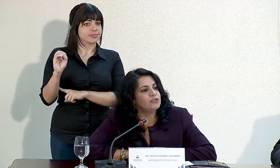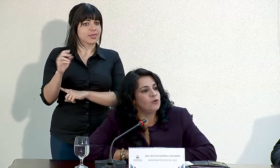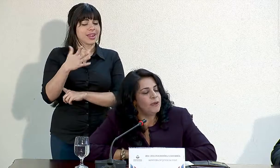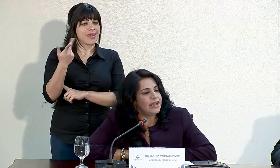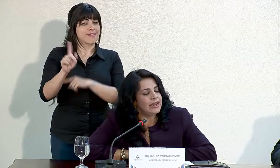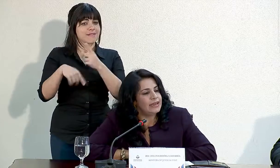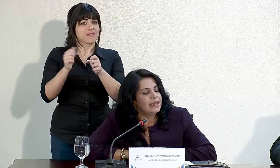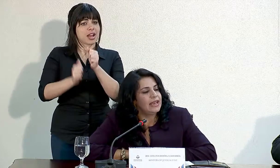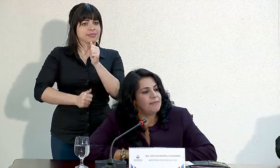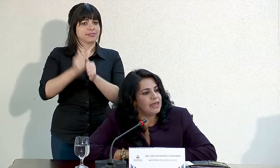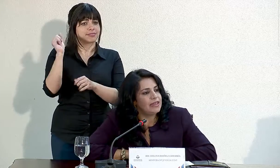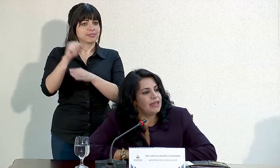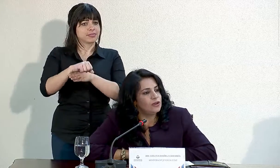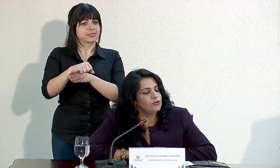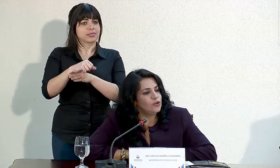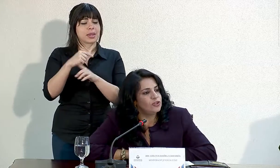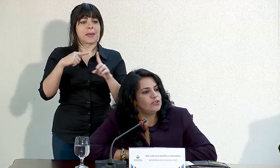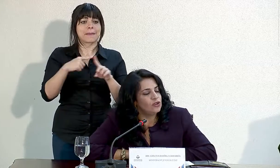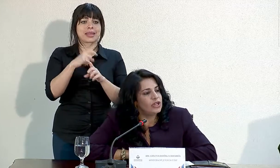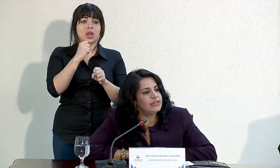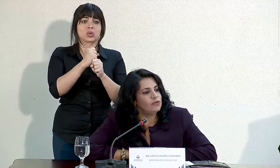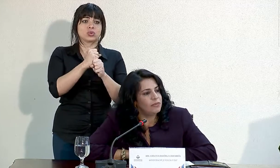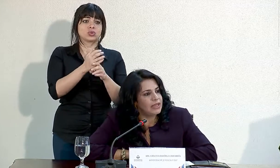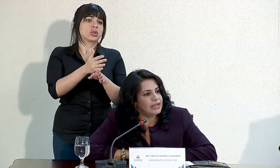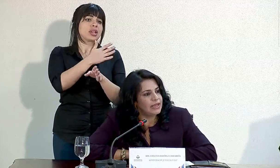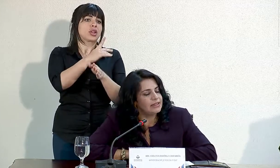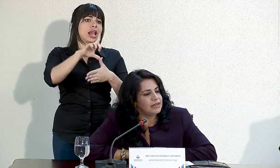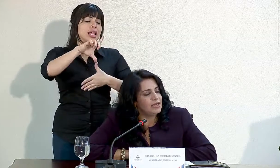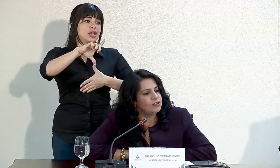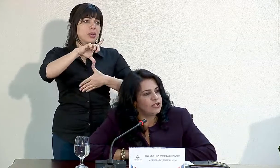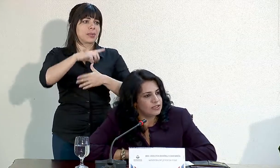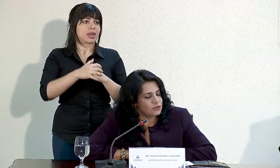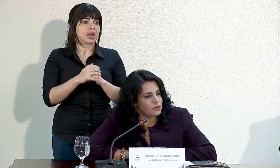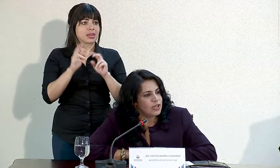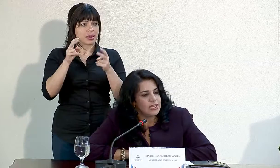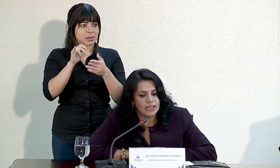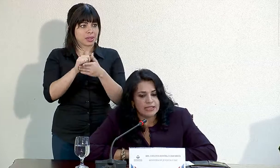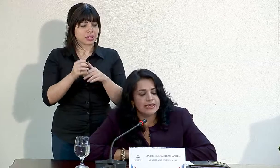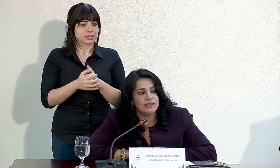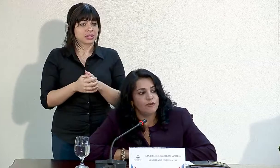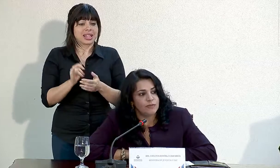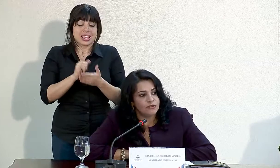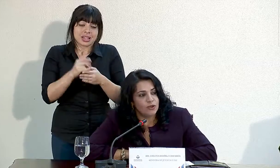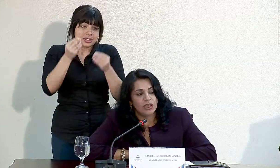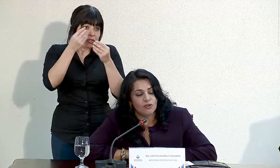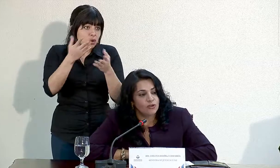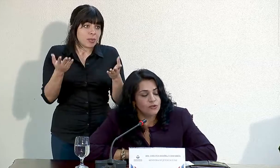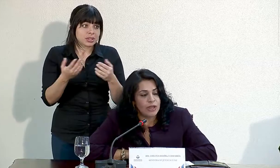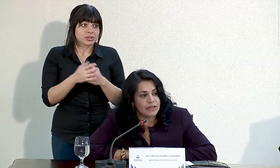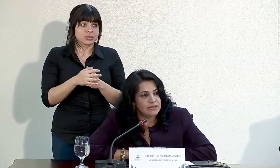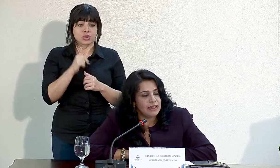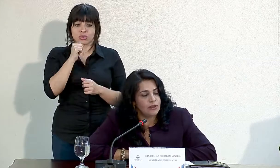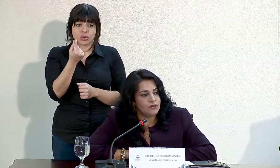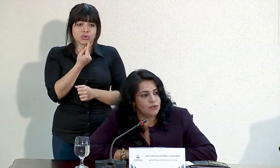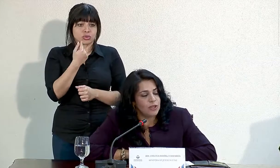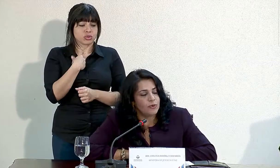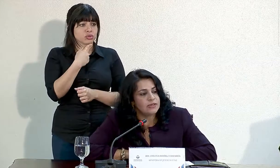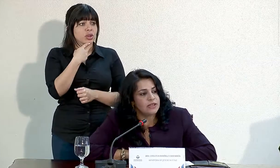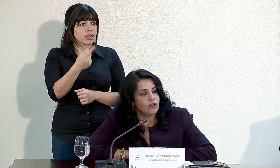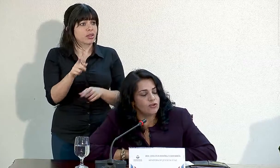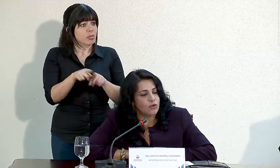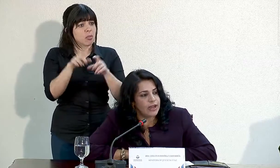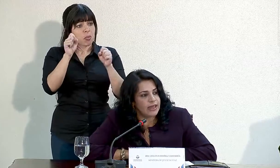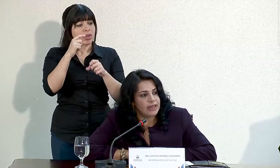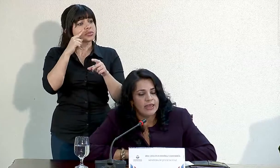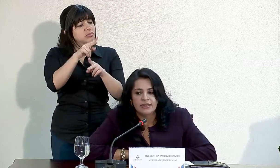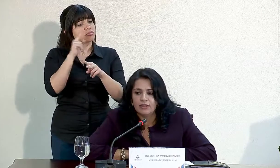que va a superar la media de ejecución de toda Latinoamérica en términos de esto. Y esta es información que no solamente la digo yo, que puede